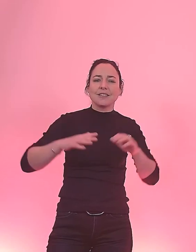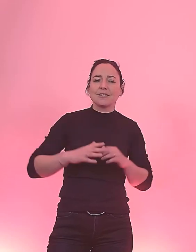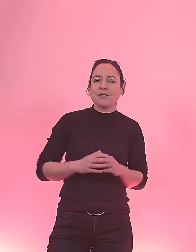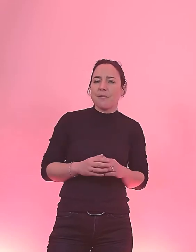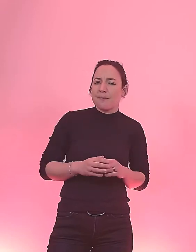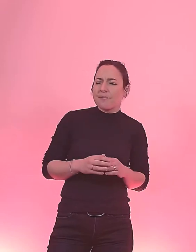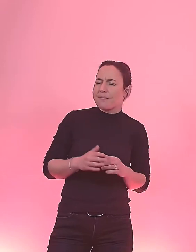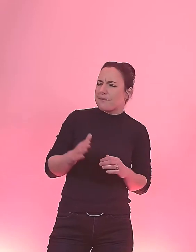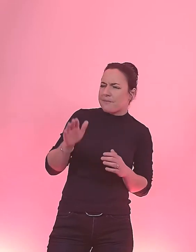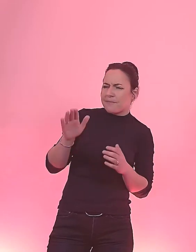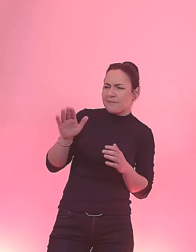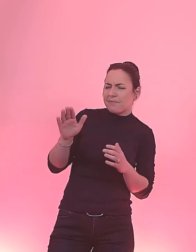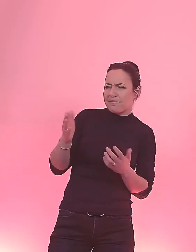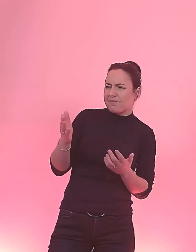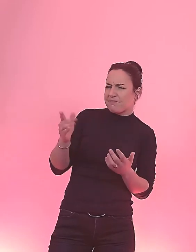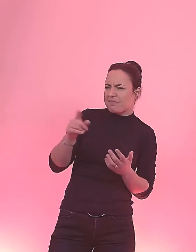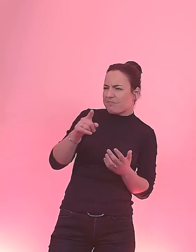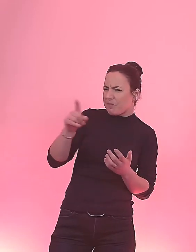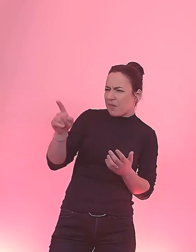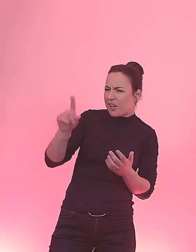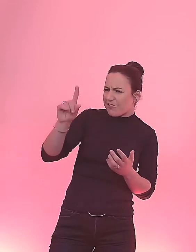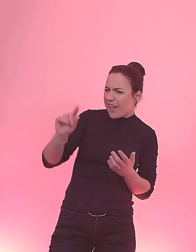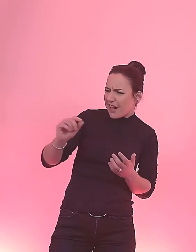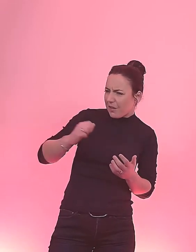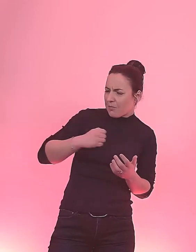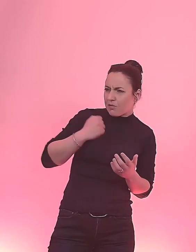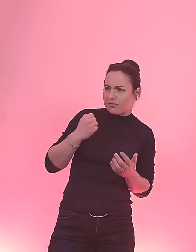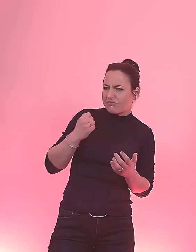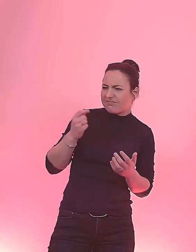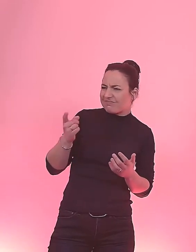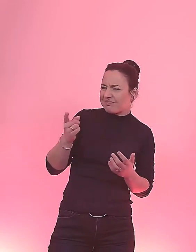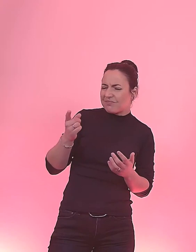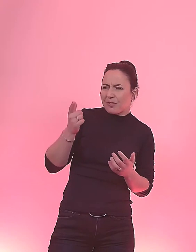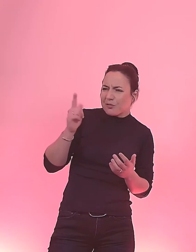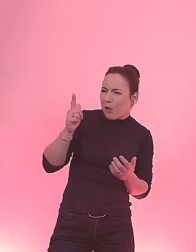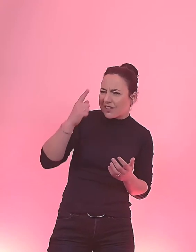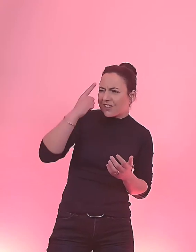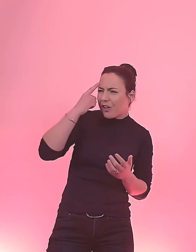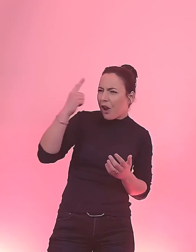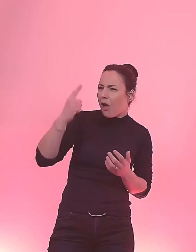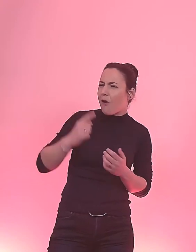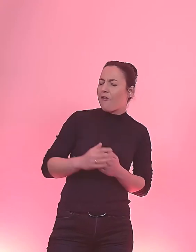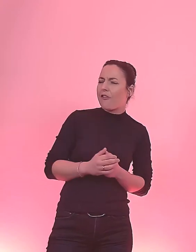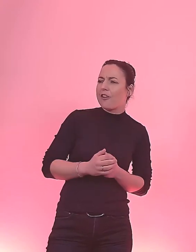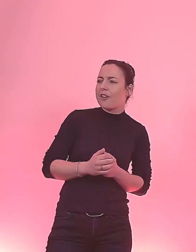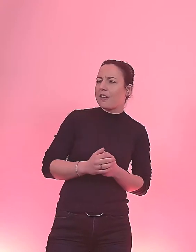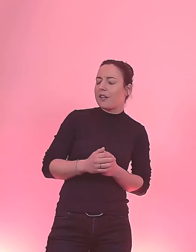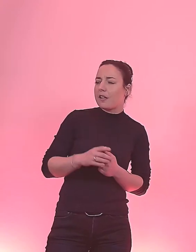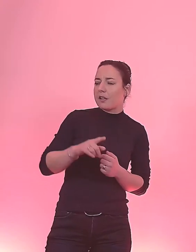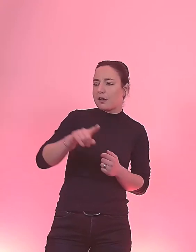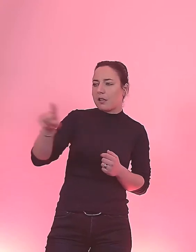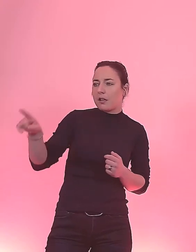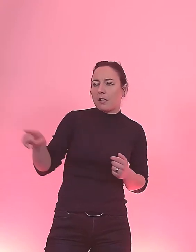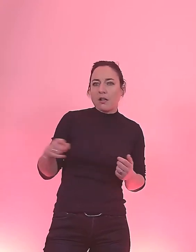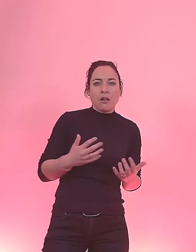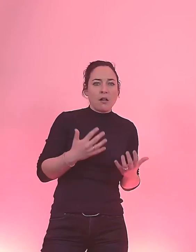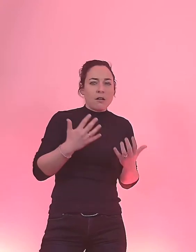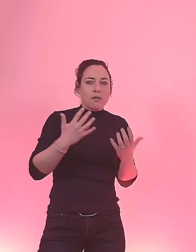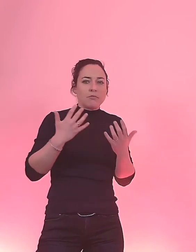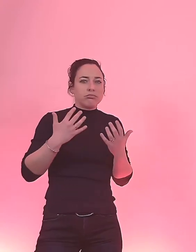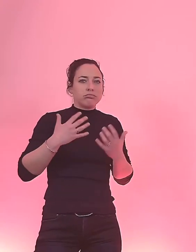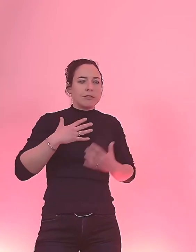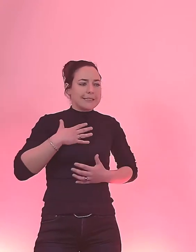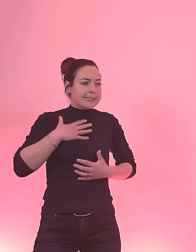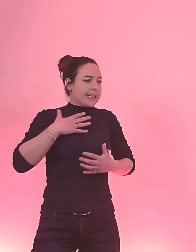zo weinig moet geloven jullie nog steeds niet ze werden hebben van door grote schrik